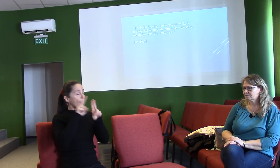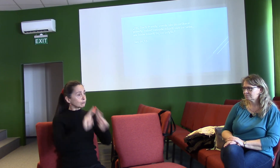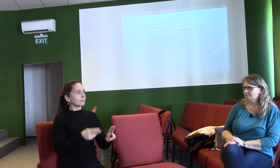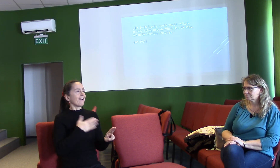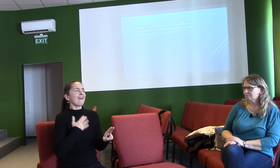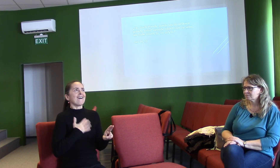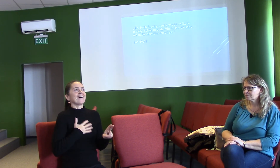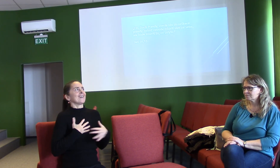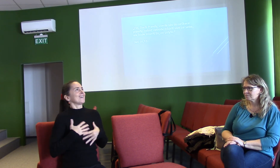a